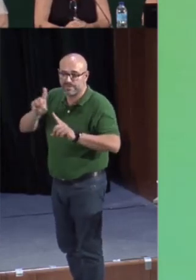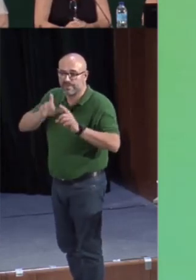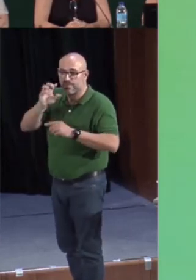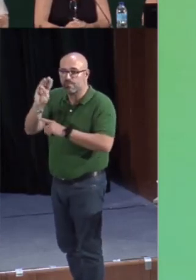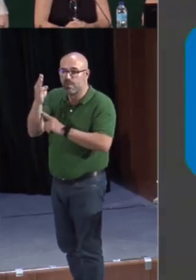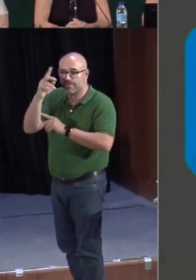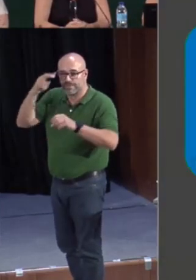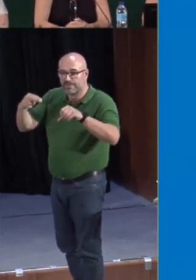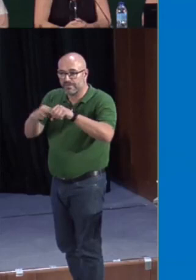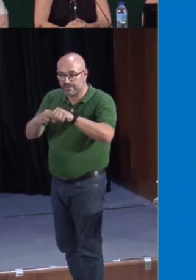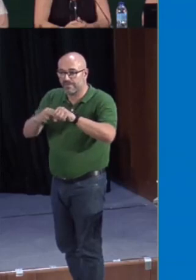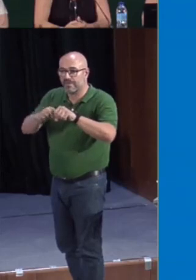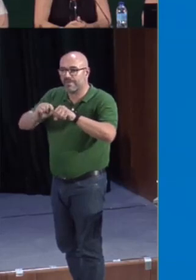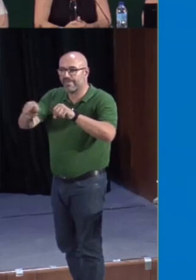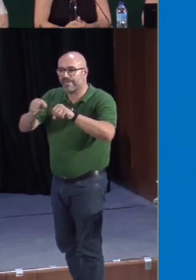Ay, las tecnologías.